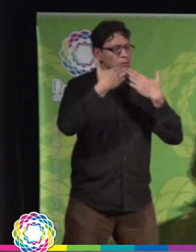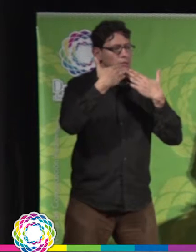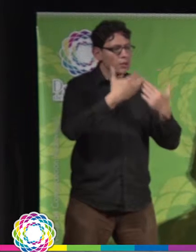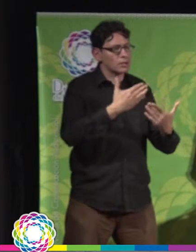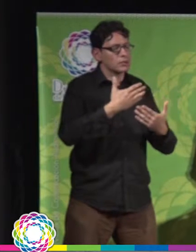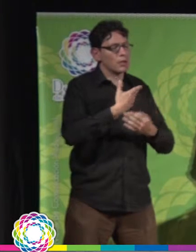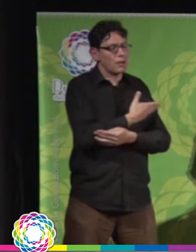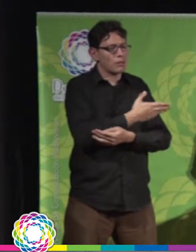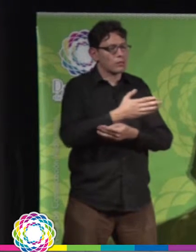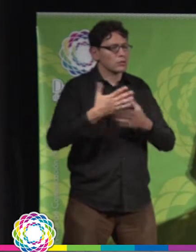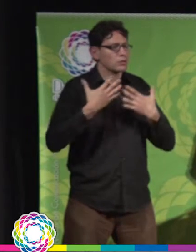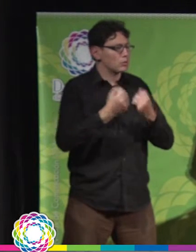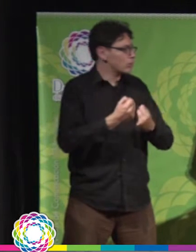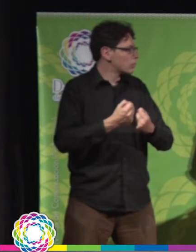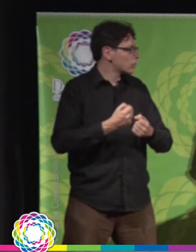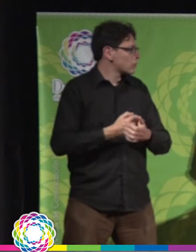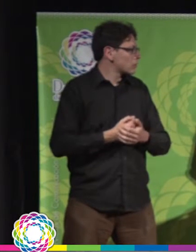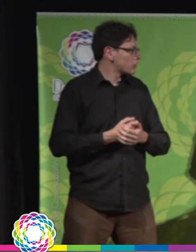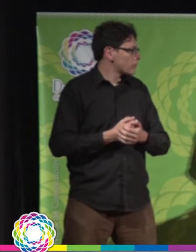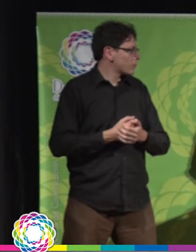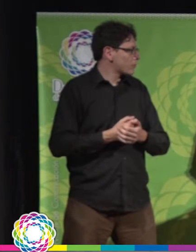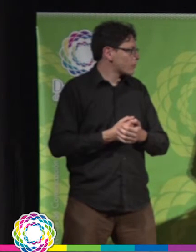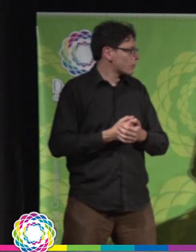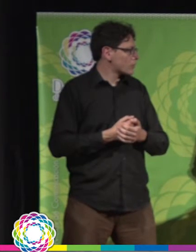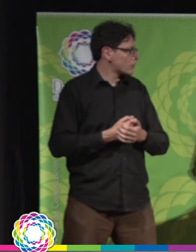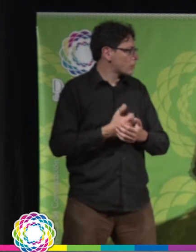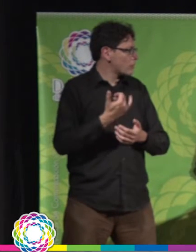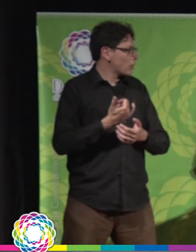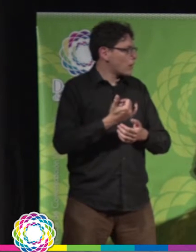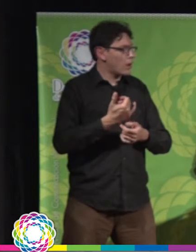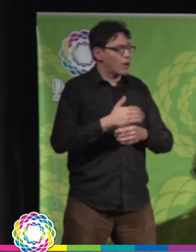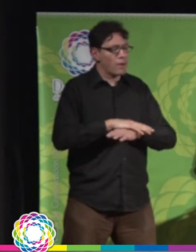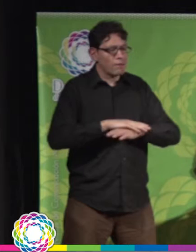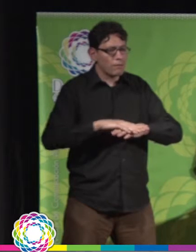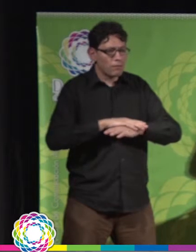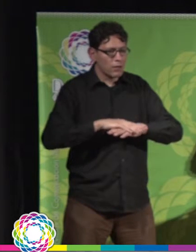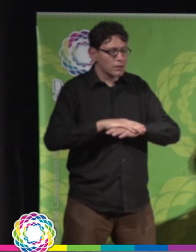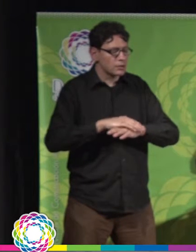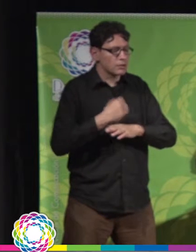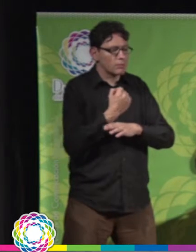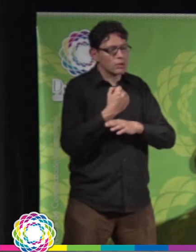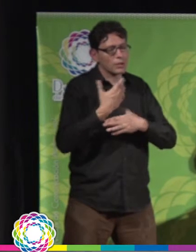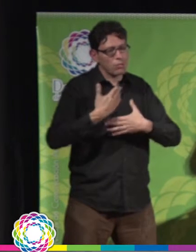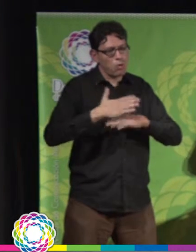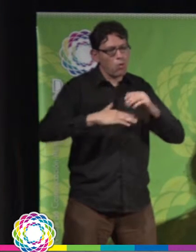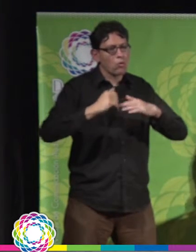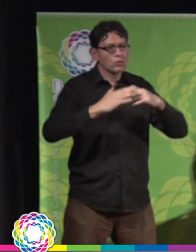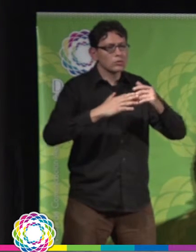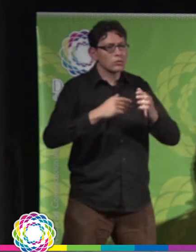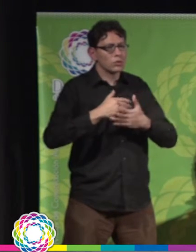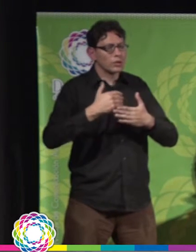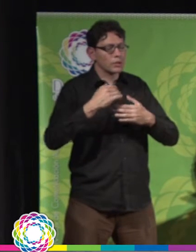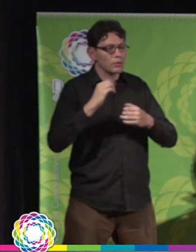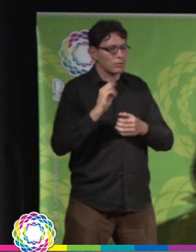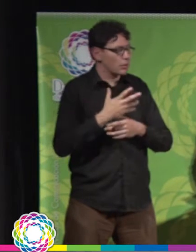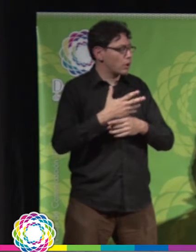la Defensoría del Público. Sí creemos una base esencial para la construcción de una sociedad mejor, el avance que significó la Ley